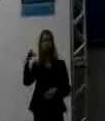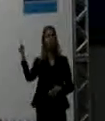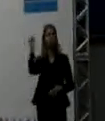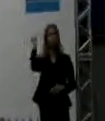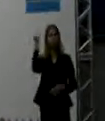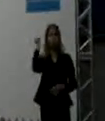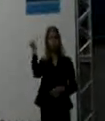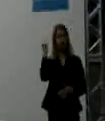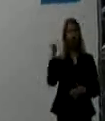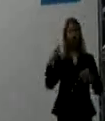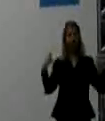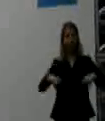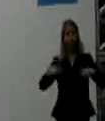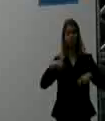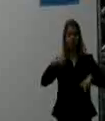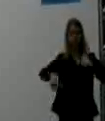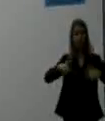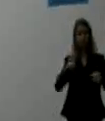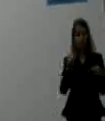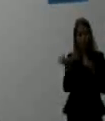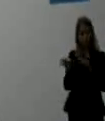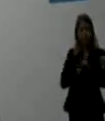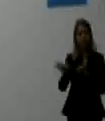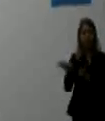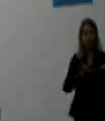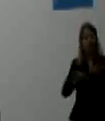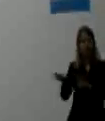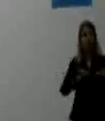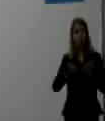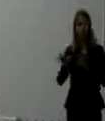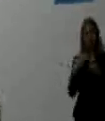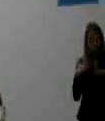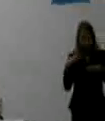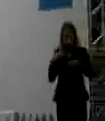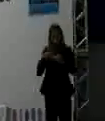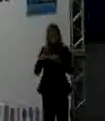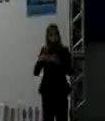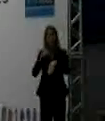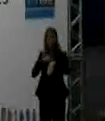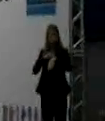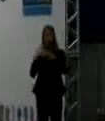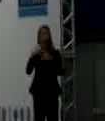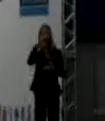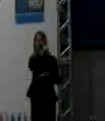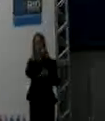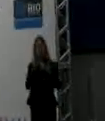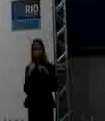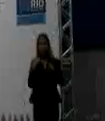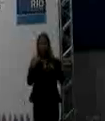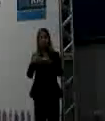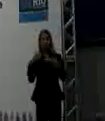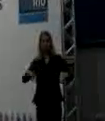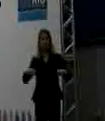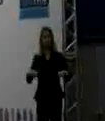porque é necessário que se trabalhe com planejamento de curto e pelo menos de curto e médio prazo, para que se